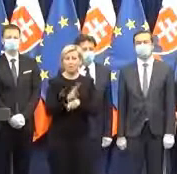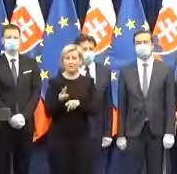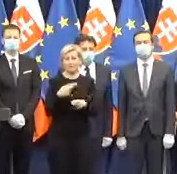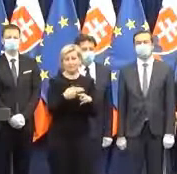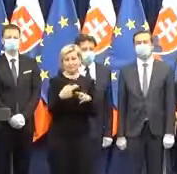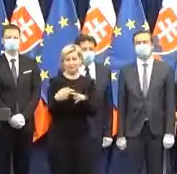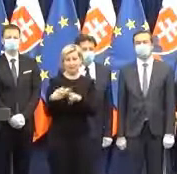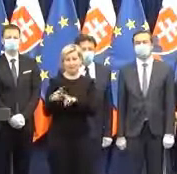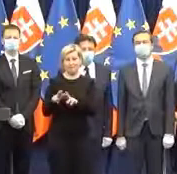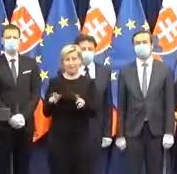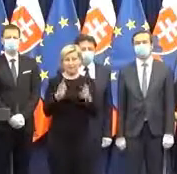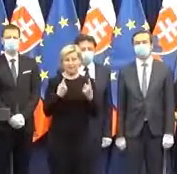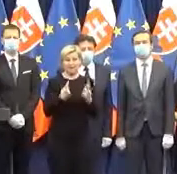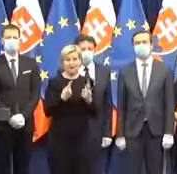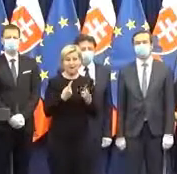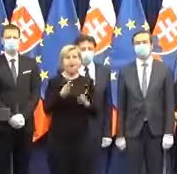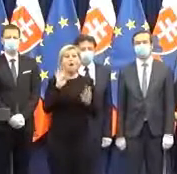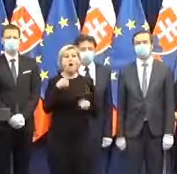pondelnejšom zasadnutí vlády.